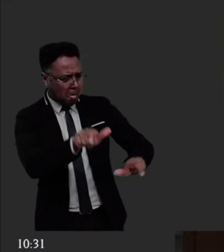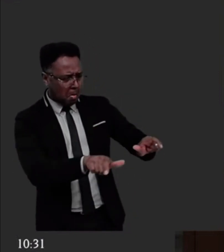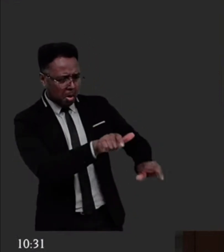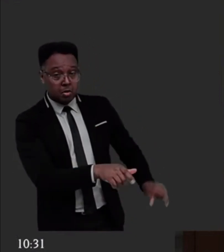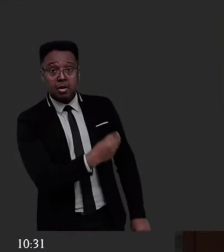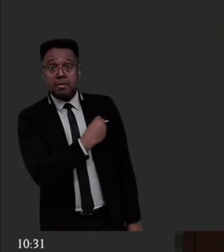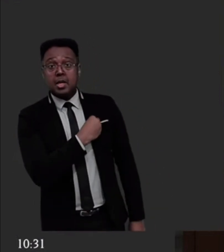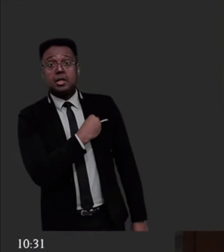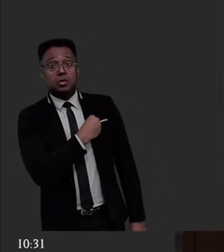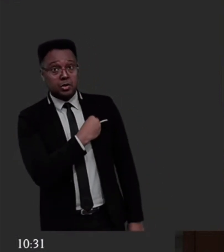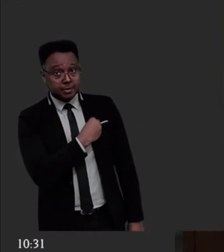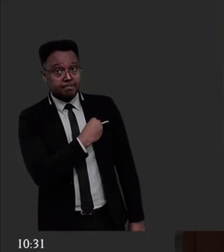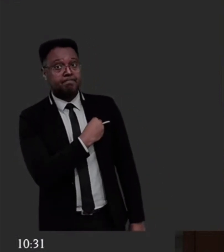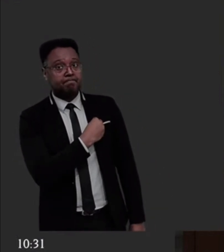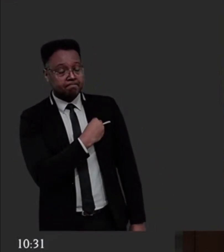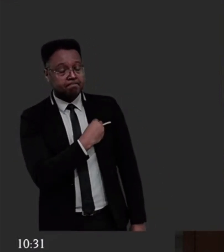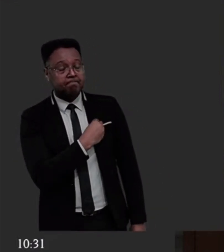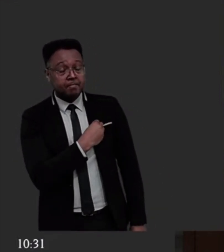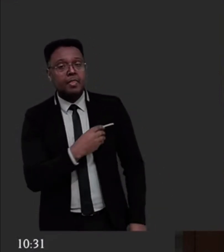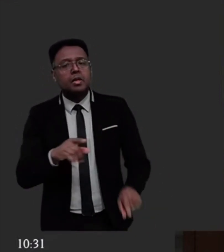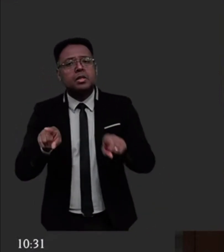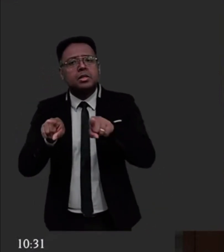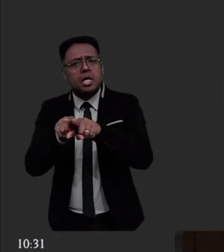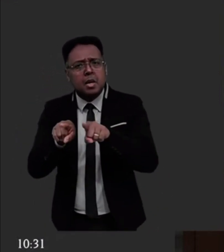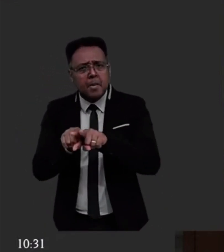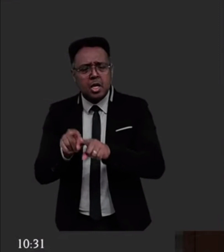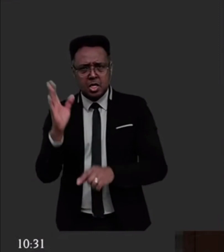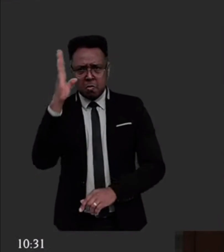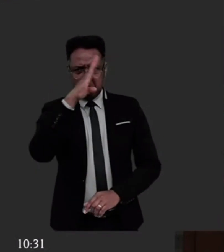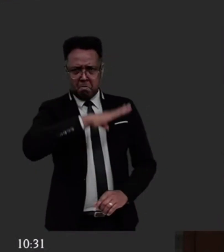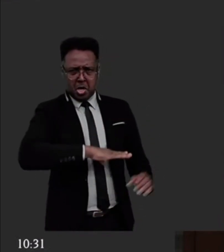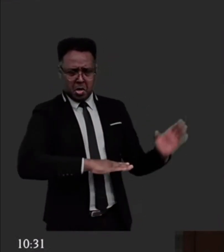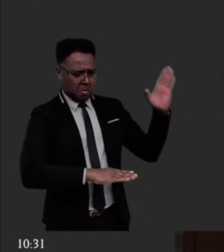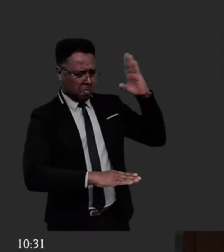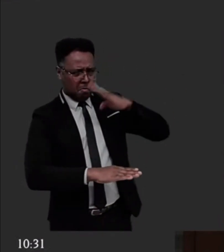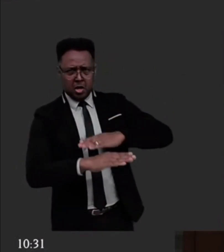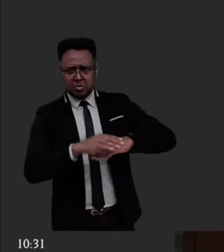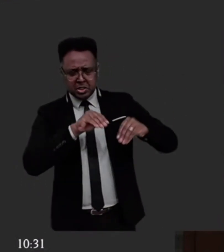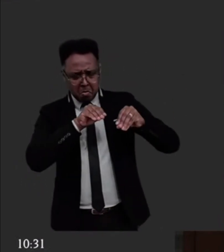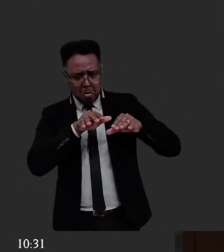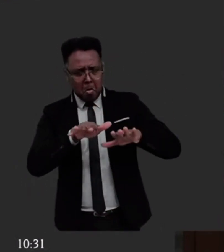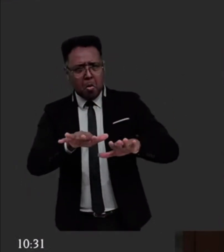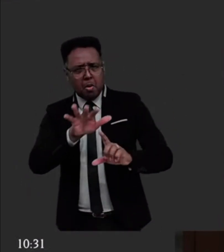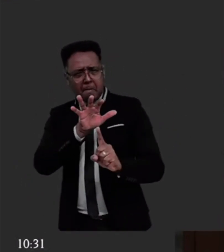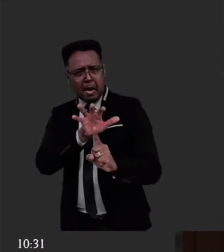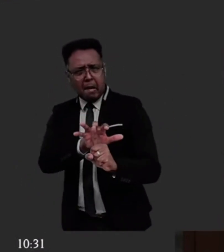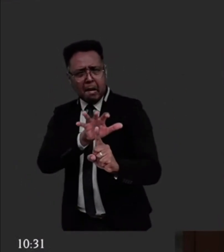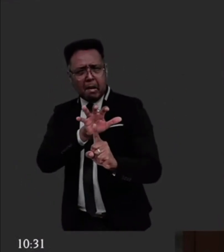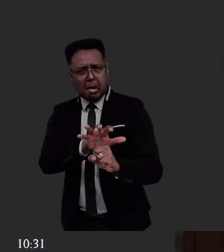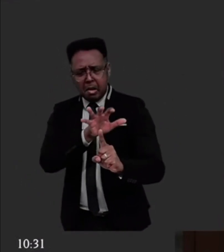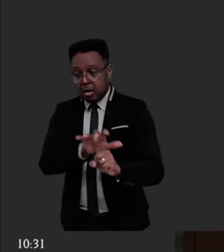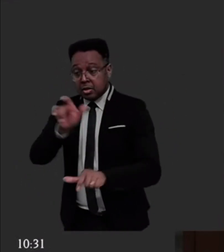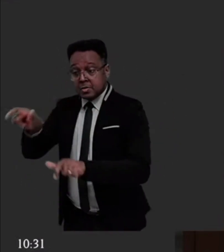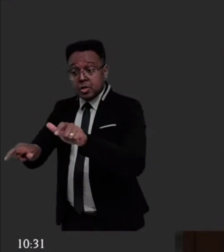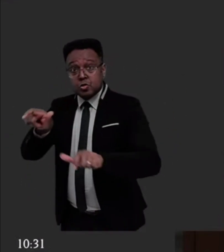Não obstante aos males que deterioram a fé daqueles que querem se salvar, devemos vigiar para